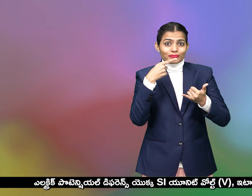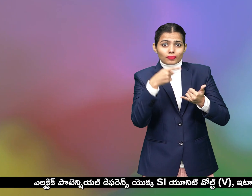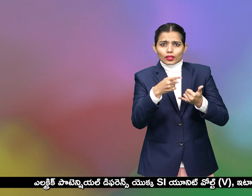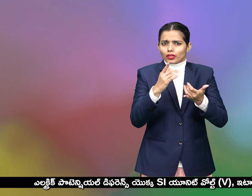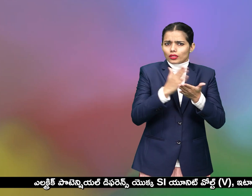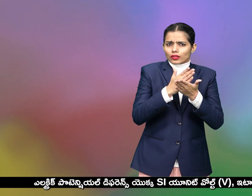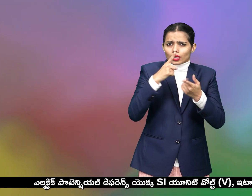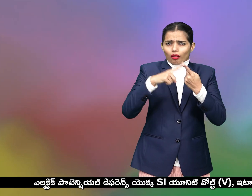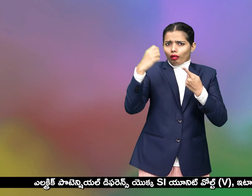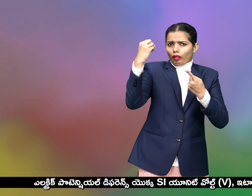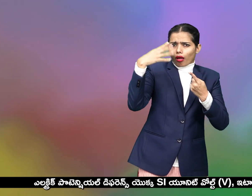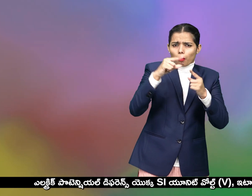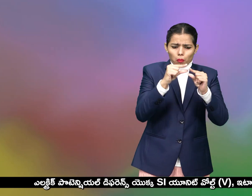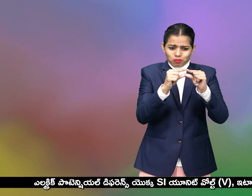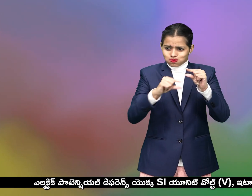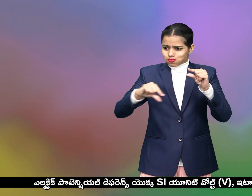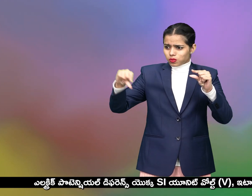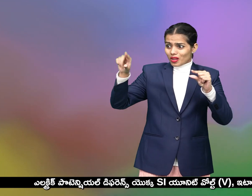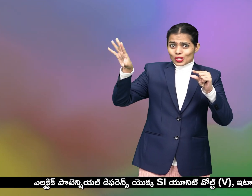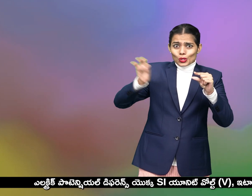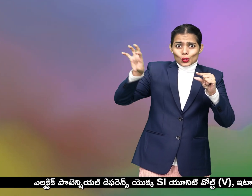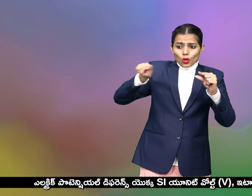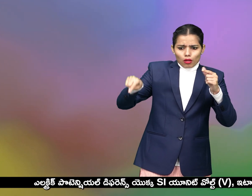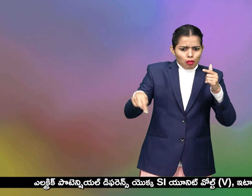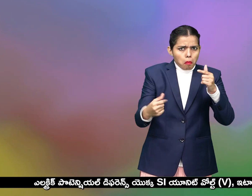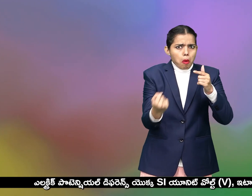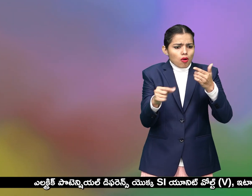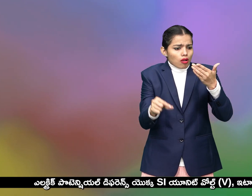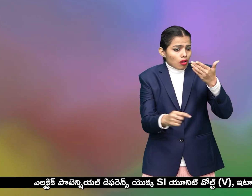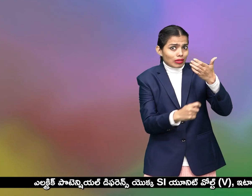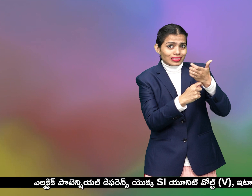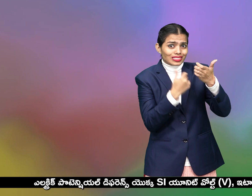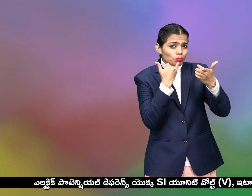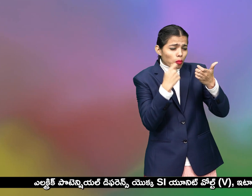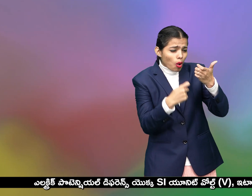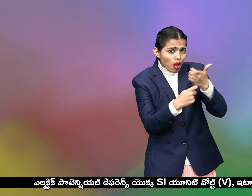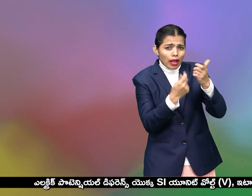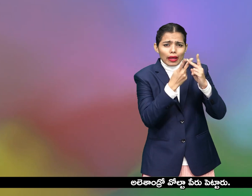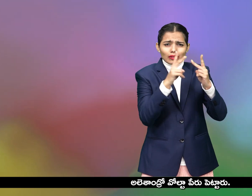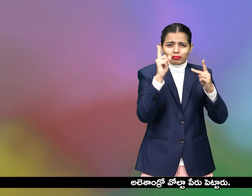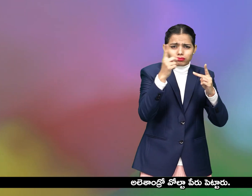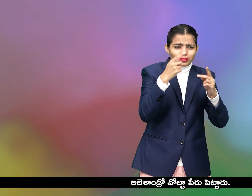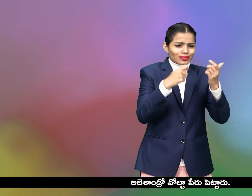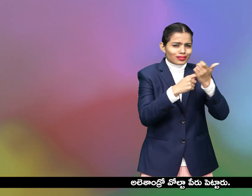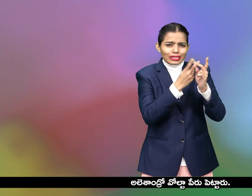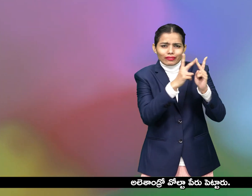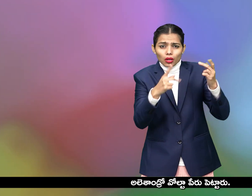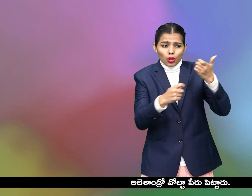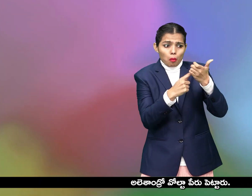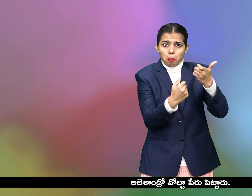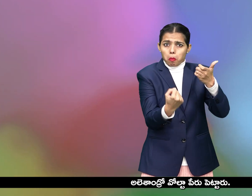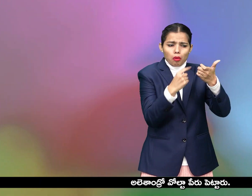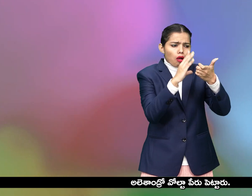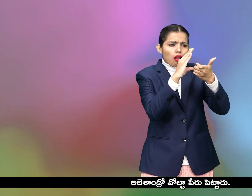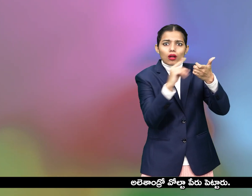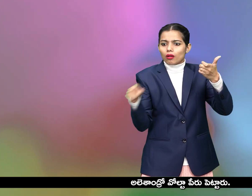ఎలక్ట్రిక్ పొటెన్షియల్ డిఫరెన్స్ యొక్క SI యూనిట్ వోల్ట్. V ఇటాలియన్ భౌతిక శాస్త్రవేత్త అలెశాండ్రో వోల్టా